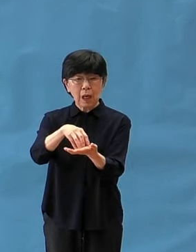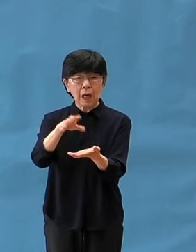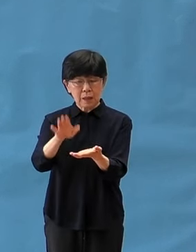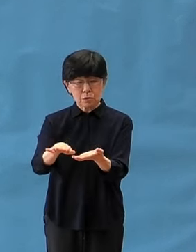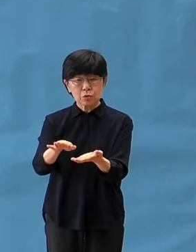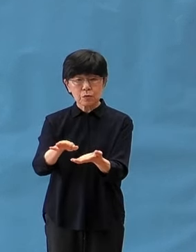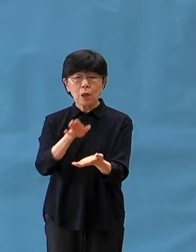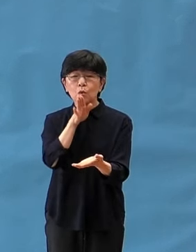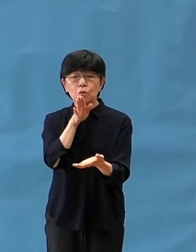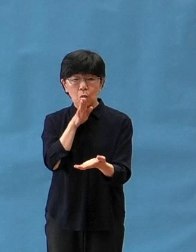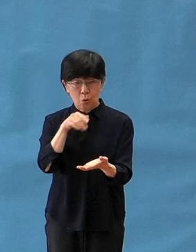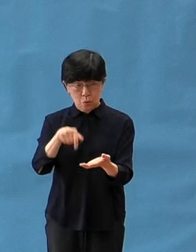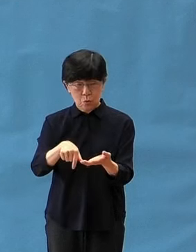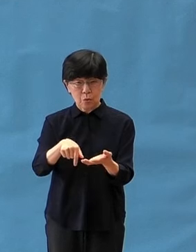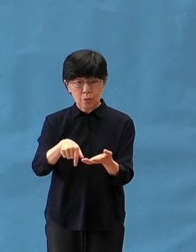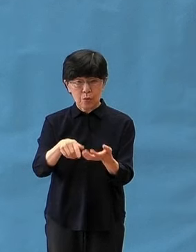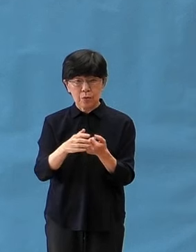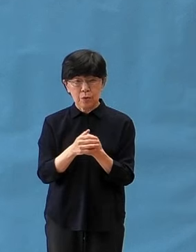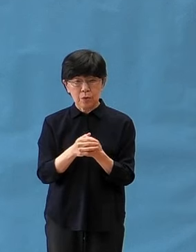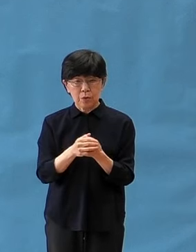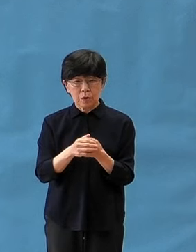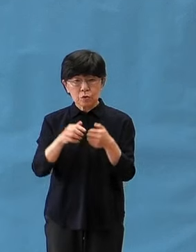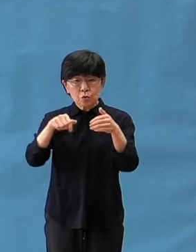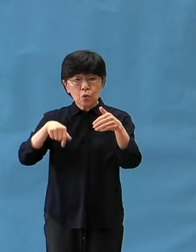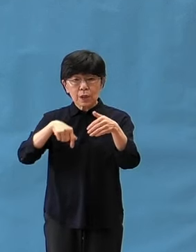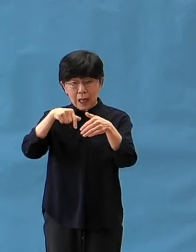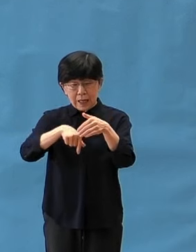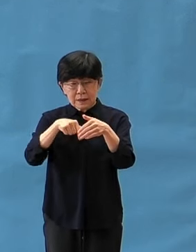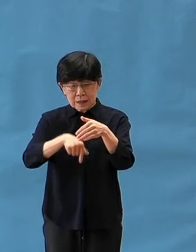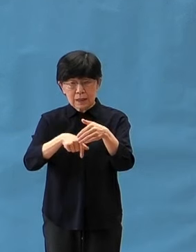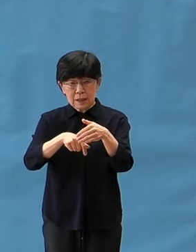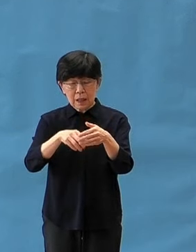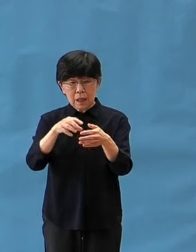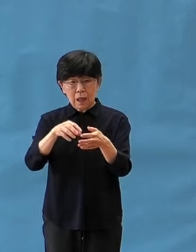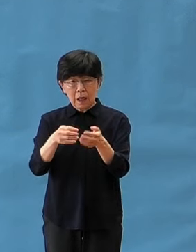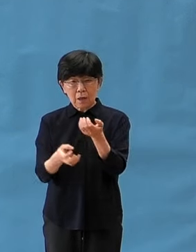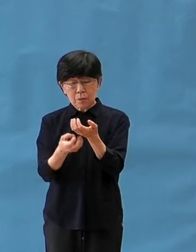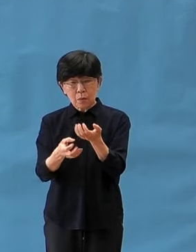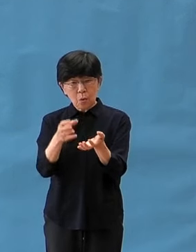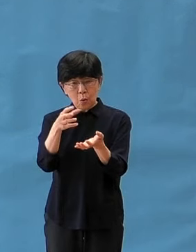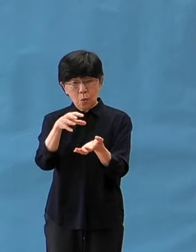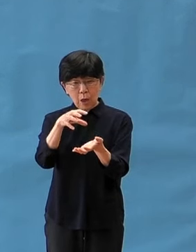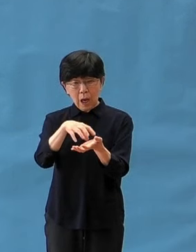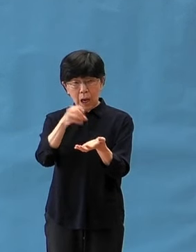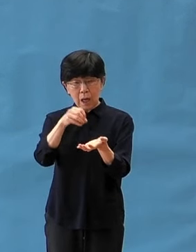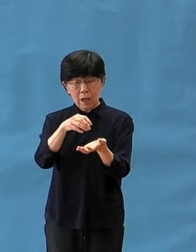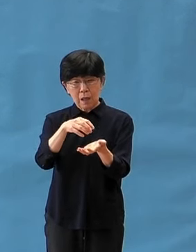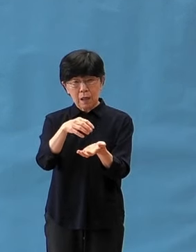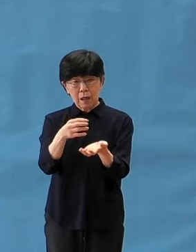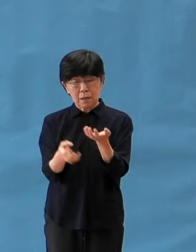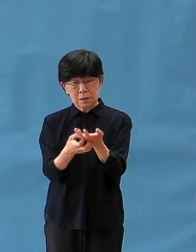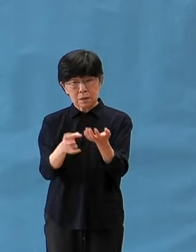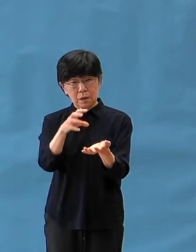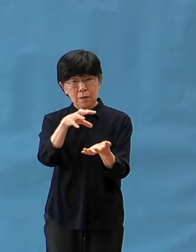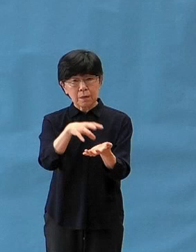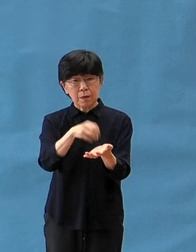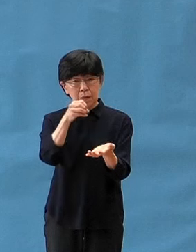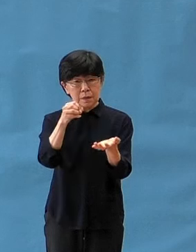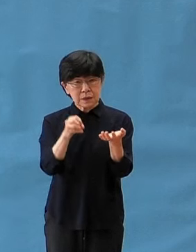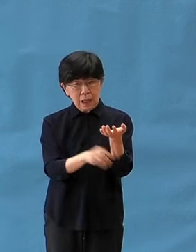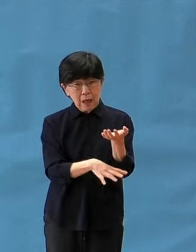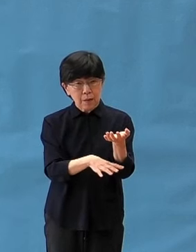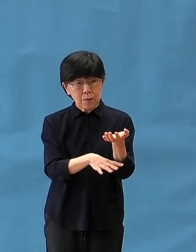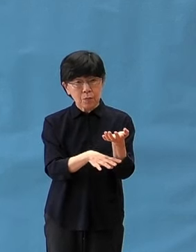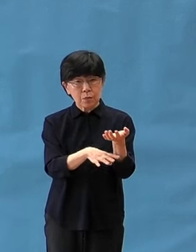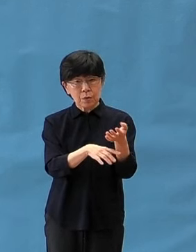ども、その中に、その廃棄物の廃棄物の最終処分場を受け入れるということを一切含意して